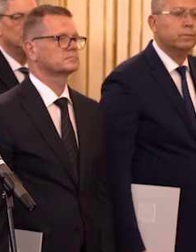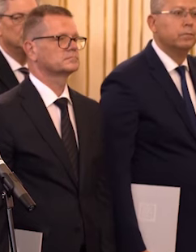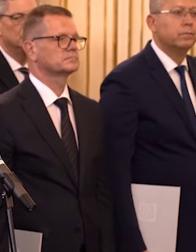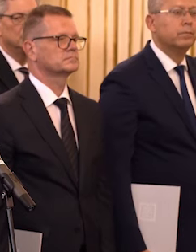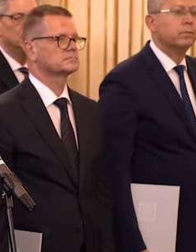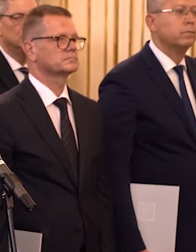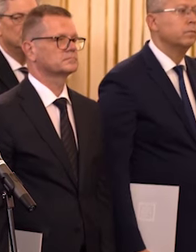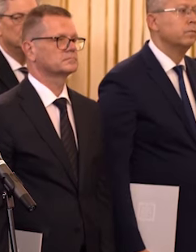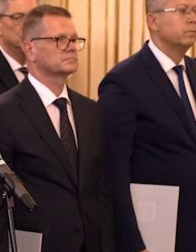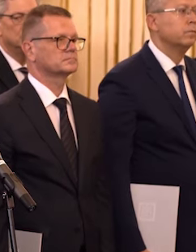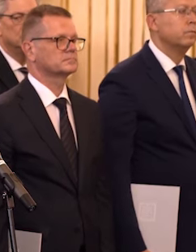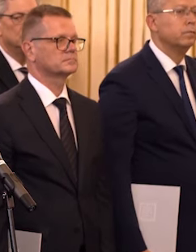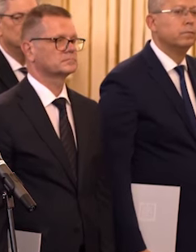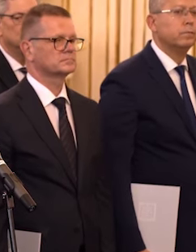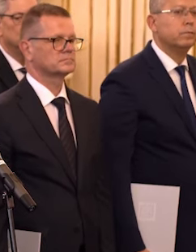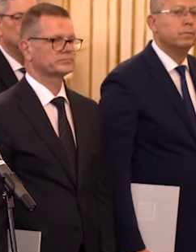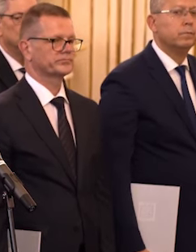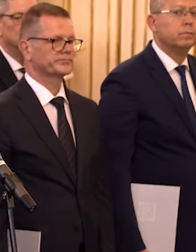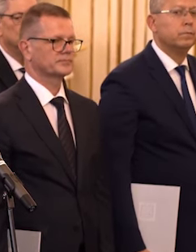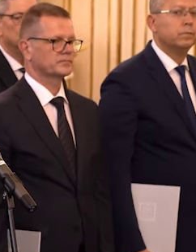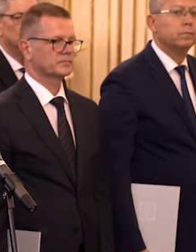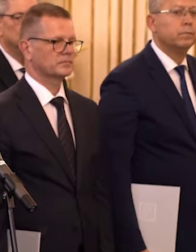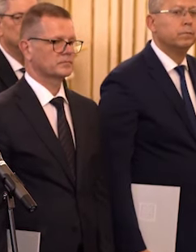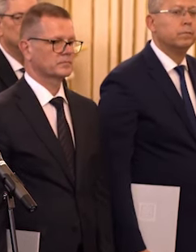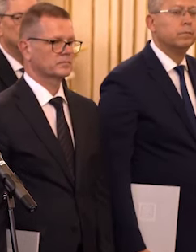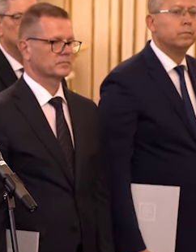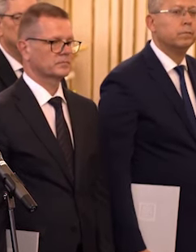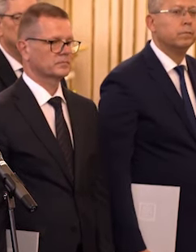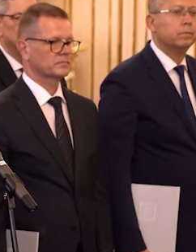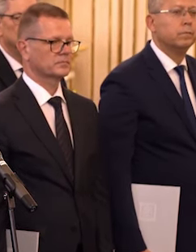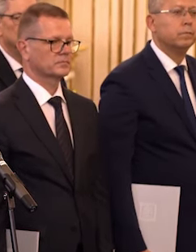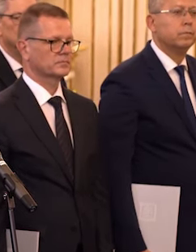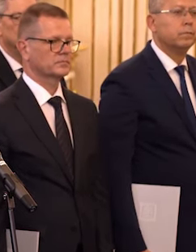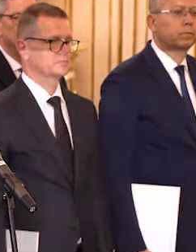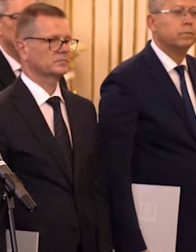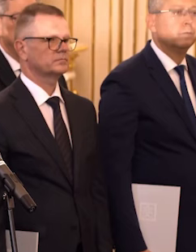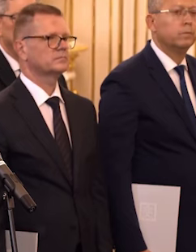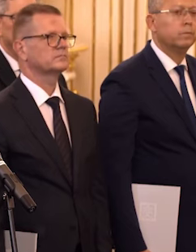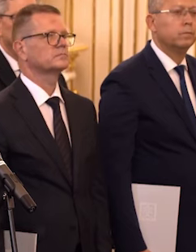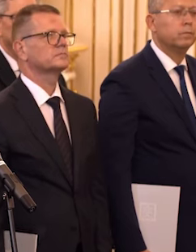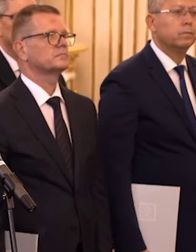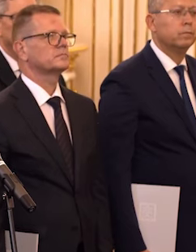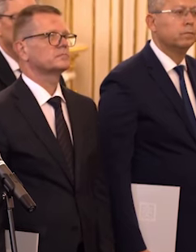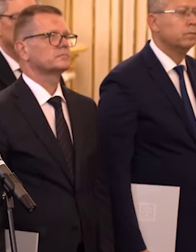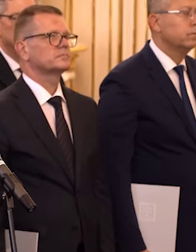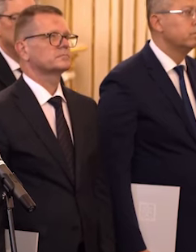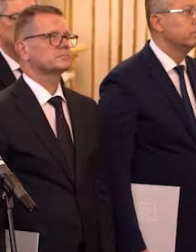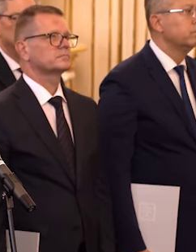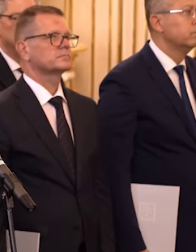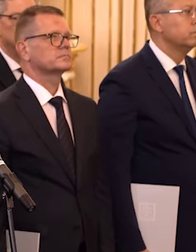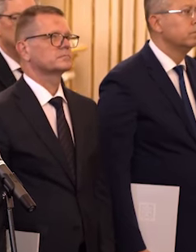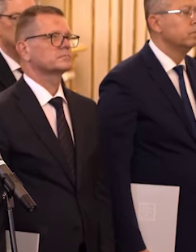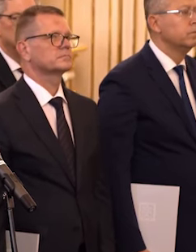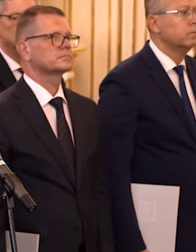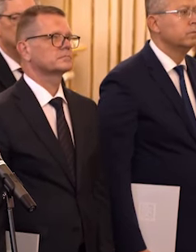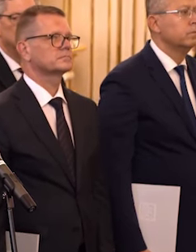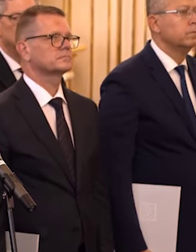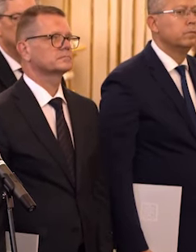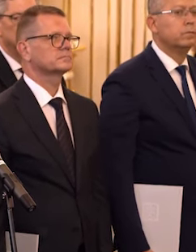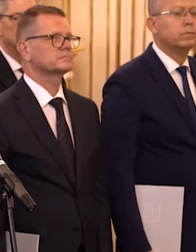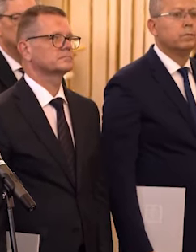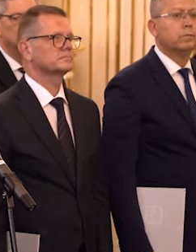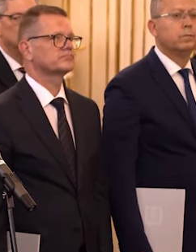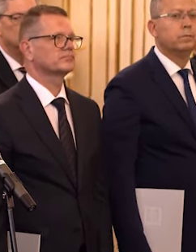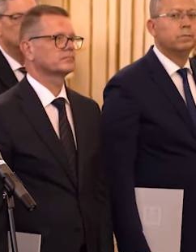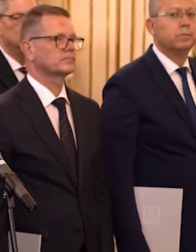Slovenska nečelila vláda takým zlým sociálno-ekonomickým ukazovateľom, chudobe, rozvráteným financiám.